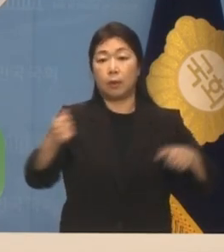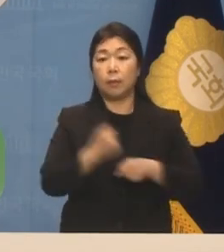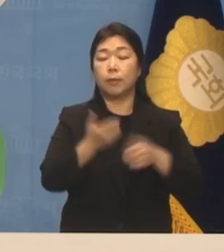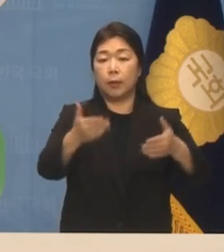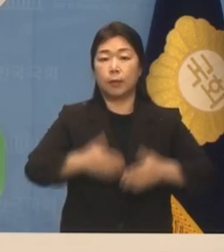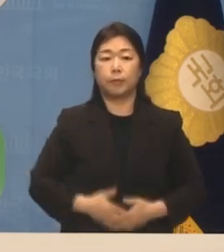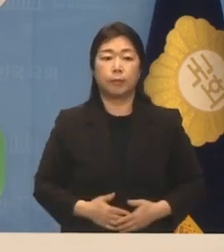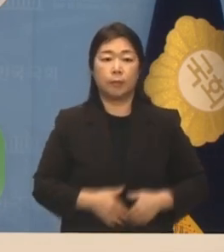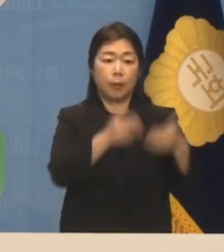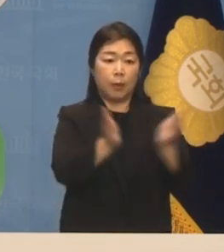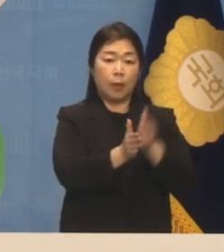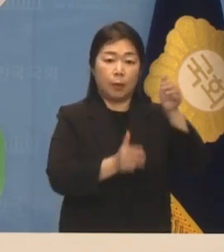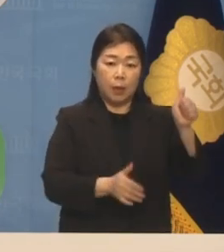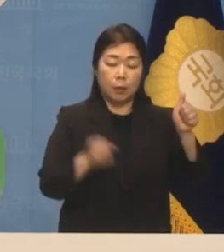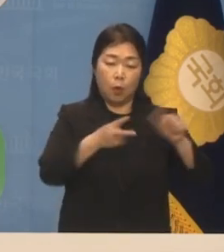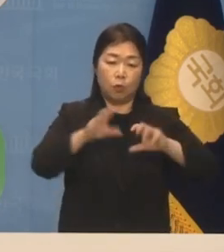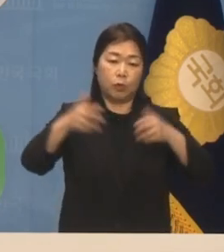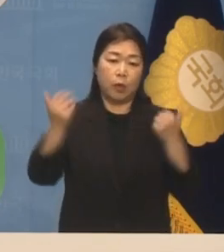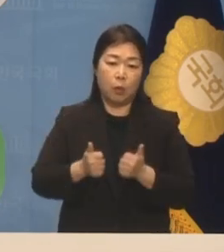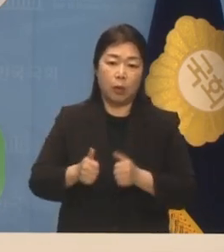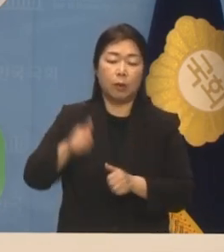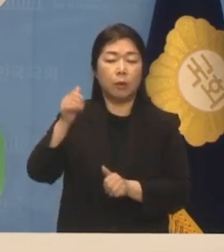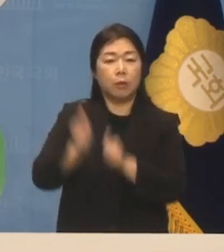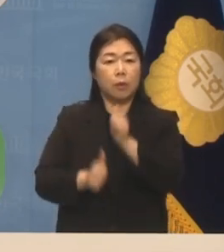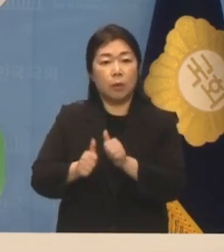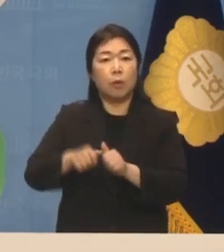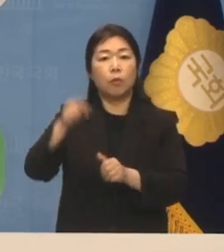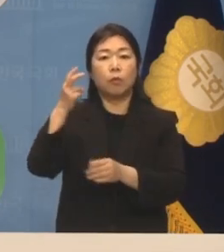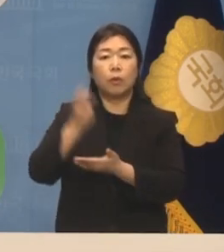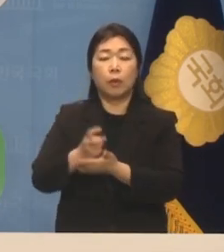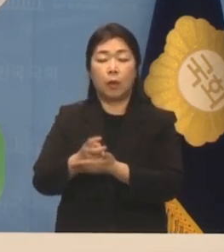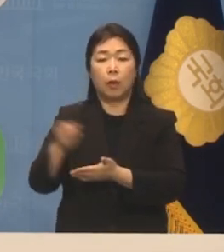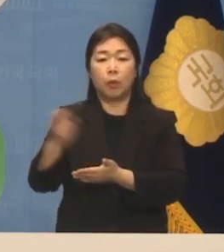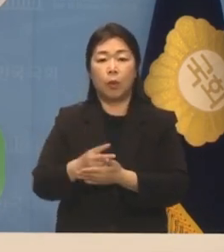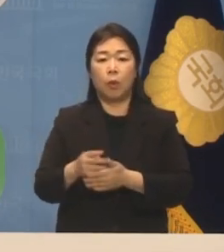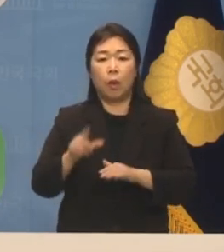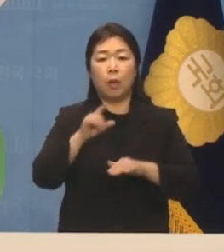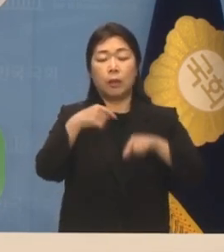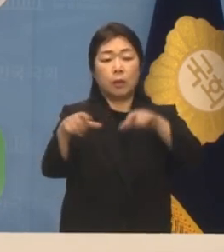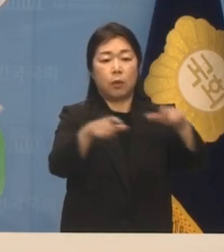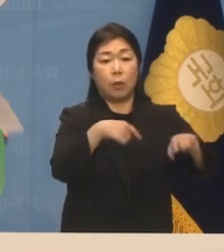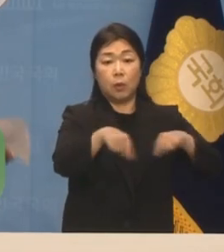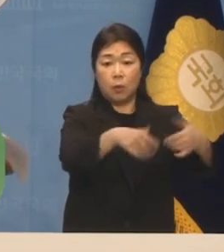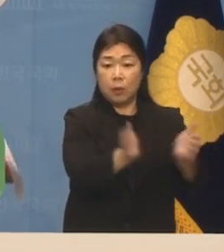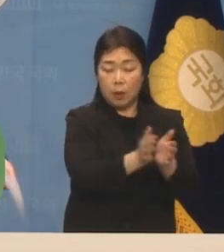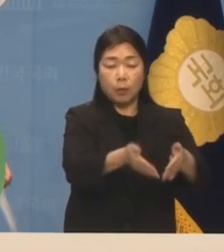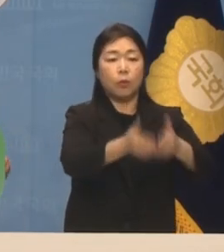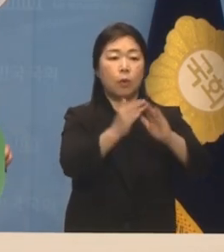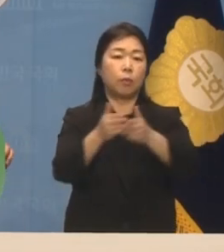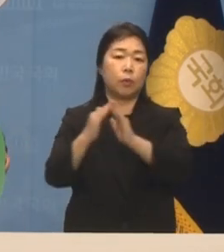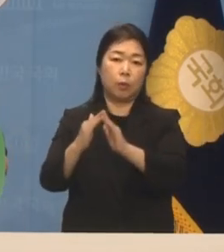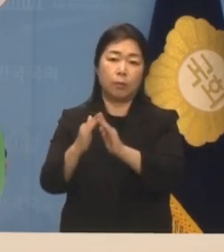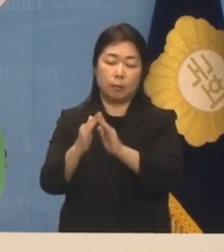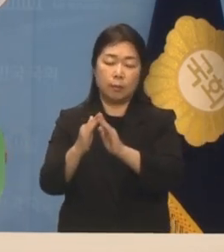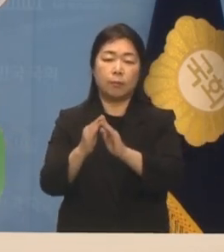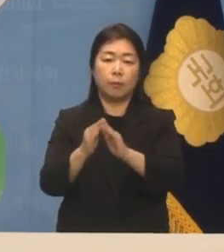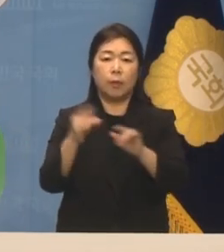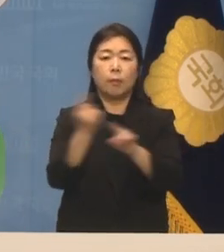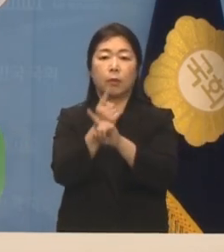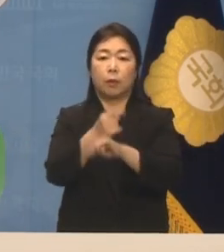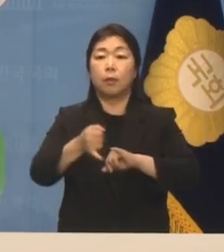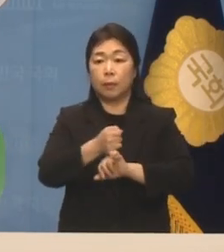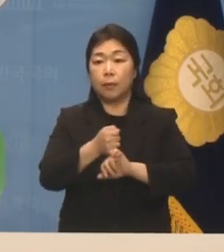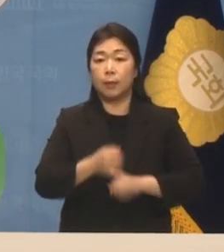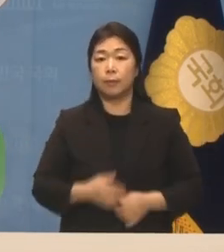국회의원 결선투표제, 지방의회 비례성 확대, 지역정당 도입 등 정치개혁에도 앞장서겠습니다.